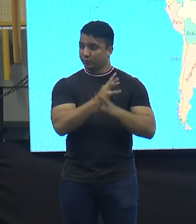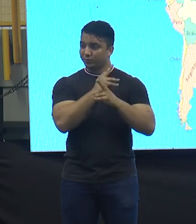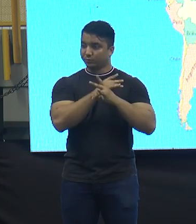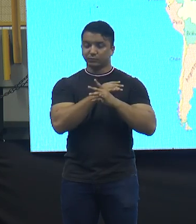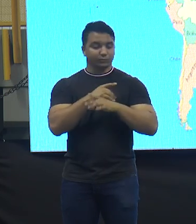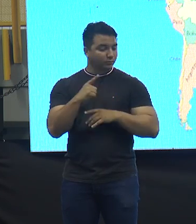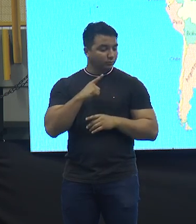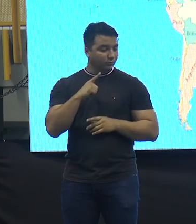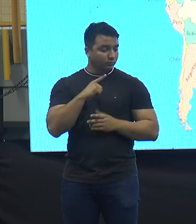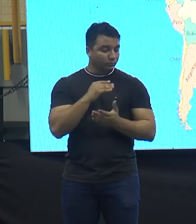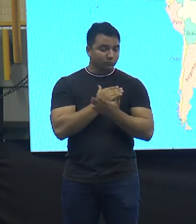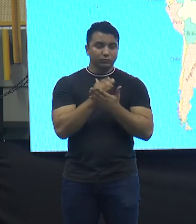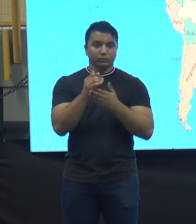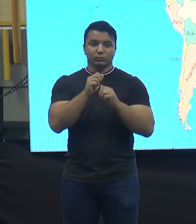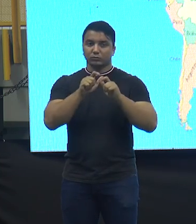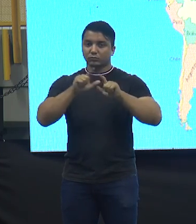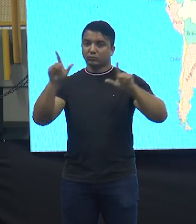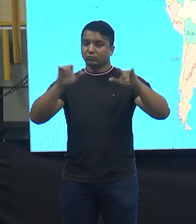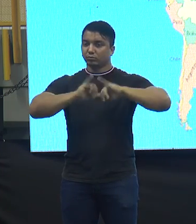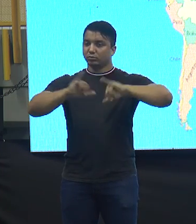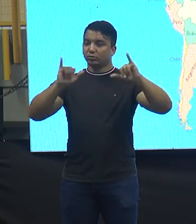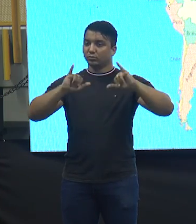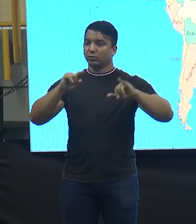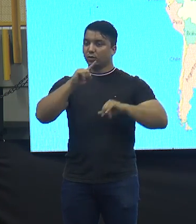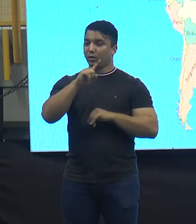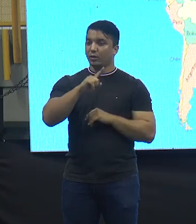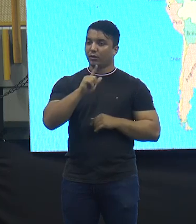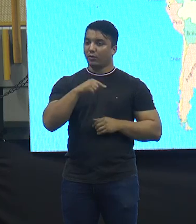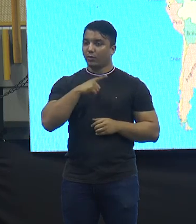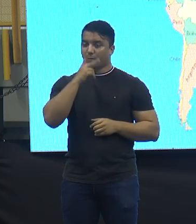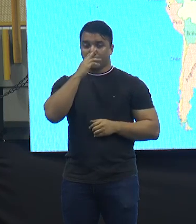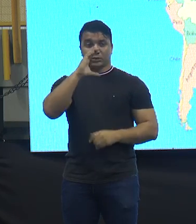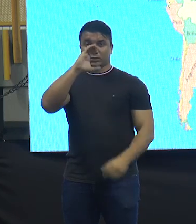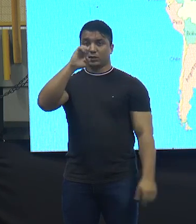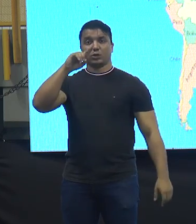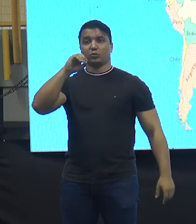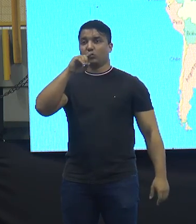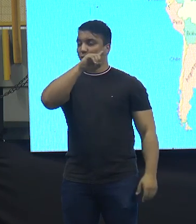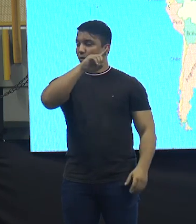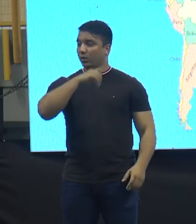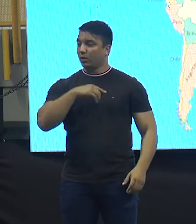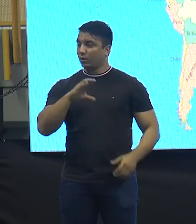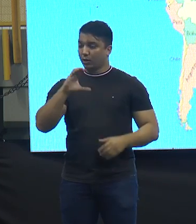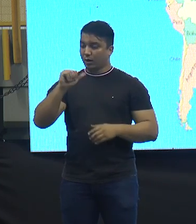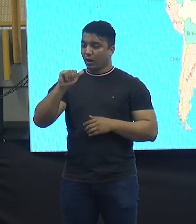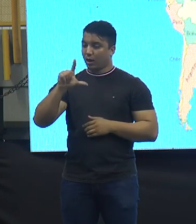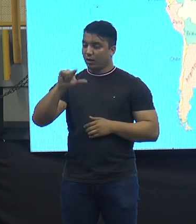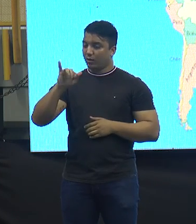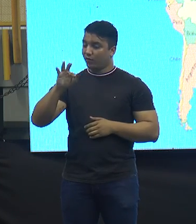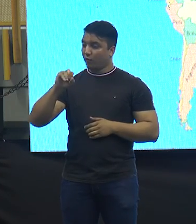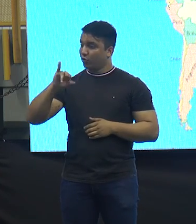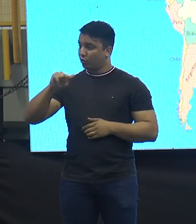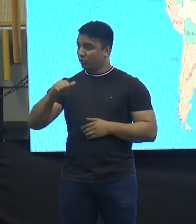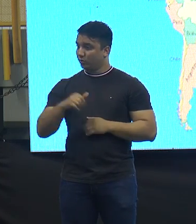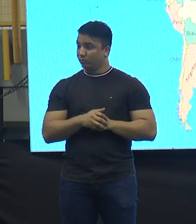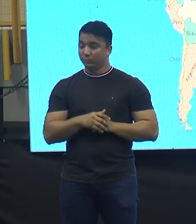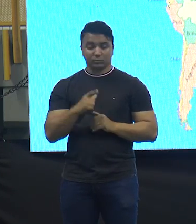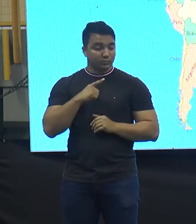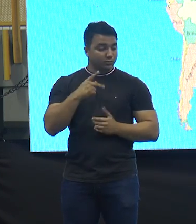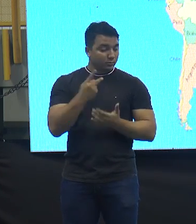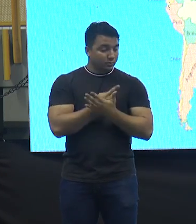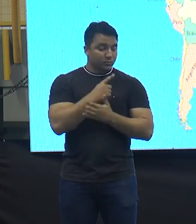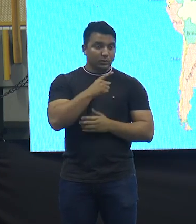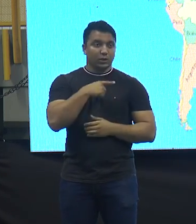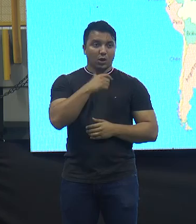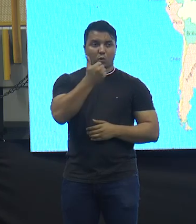Na hora que ela começar a ser transmitida aqui no Brasil, vai ser super cedo lá na Califórnia. A última luta, se ela ocorrer na Califórnia lá